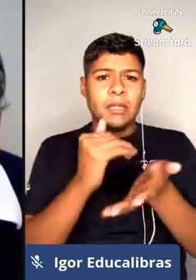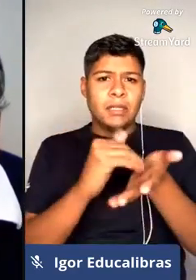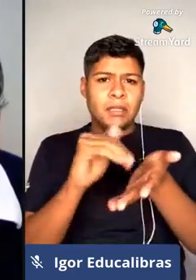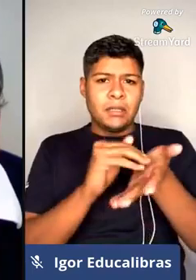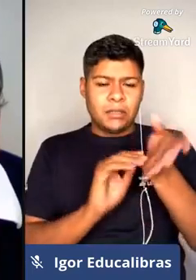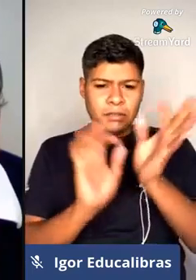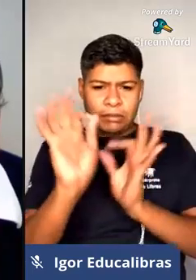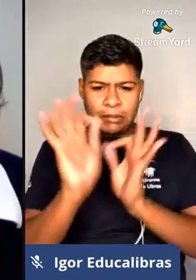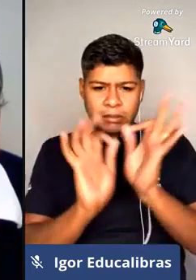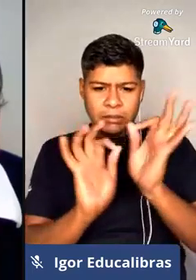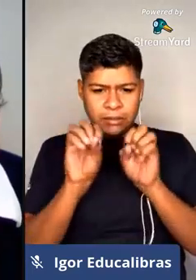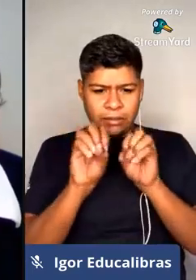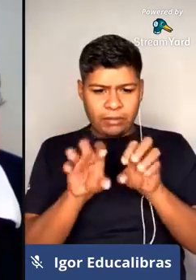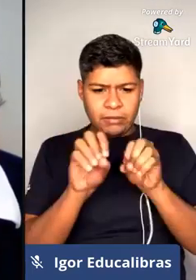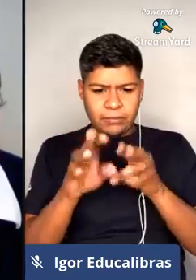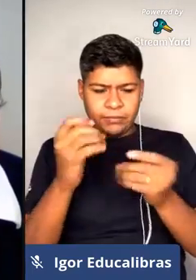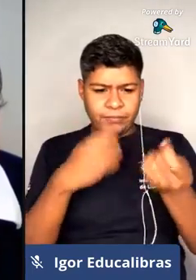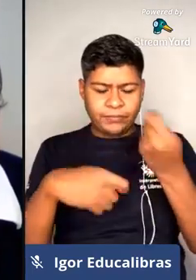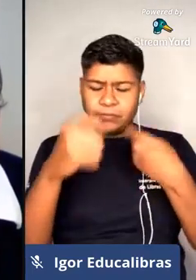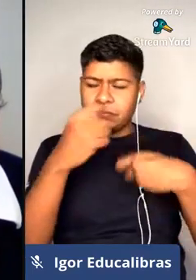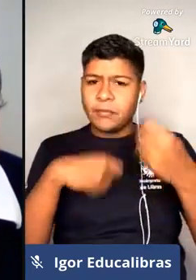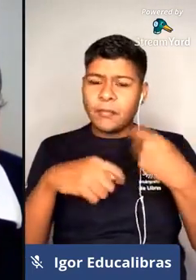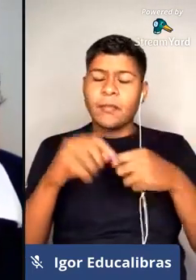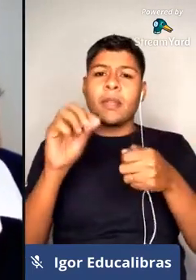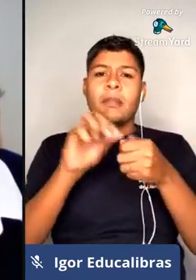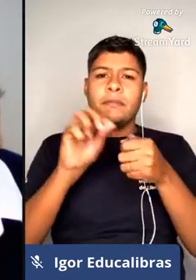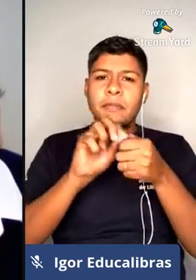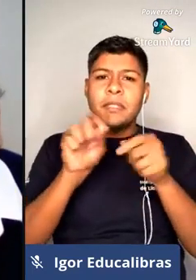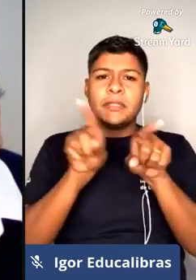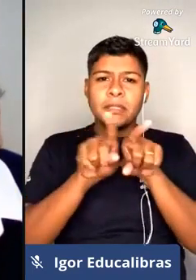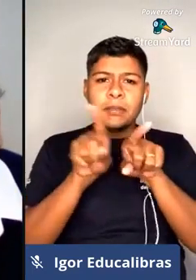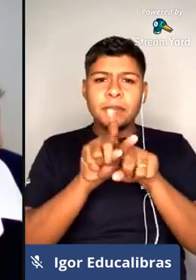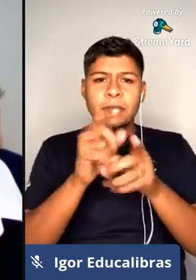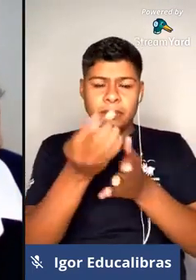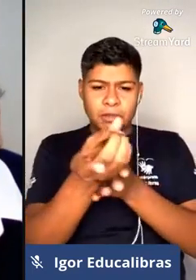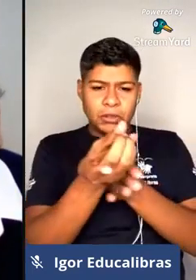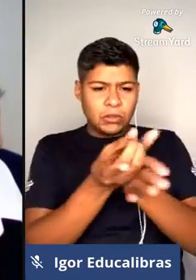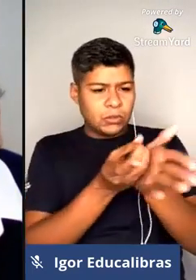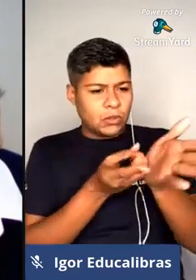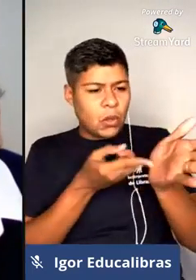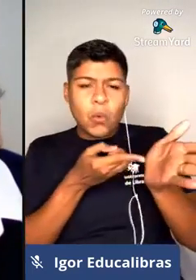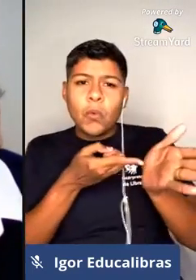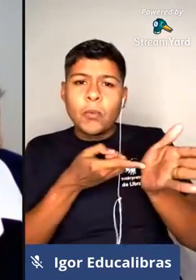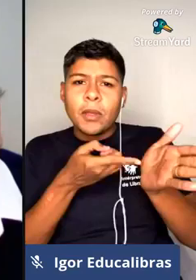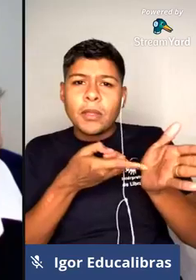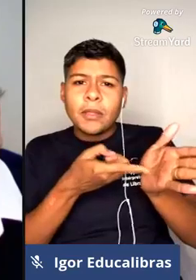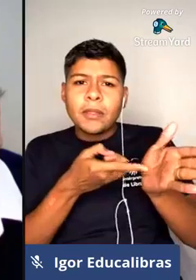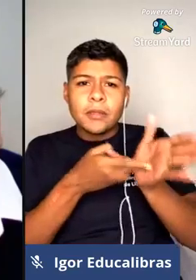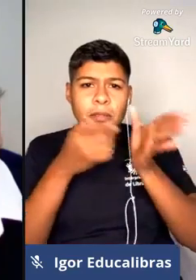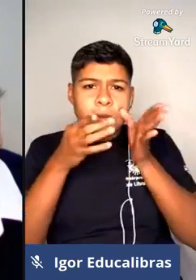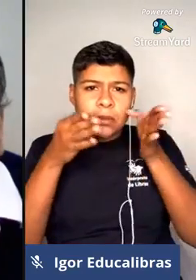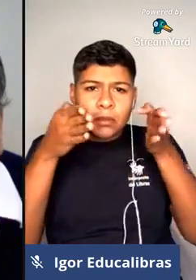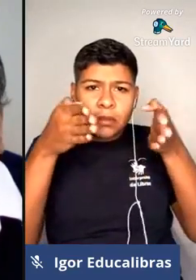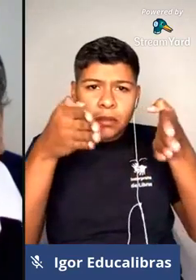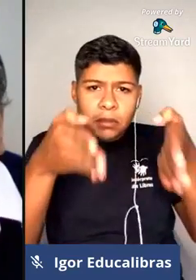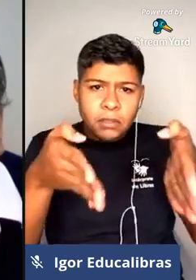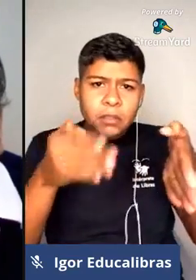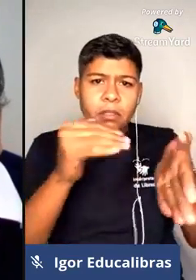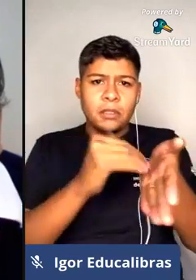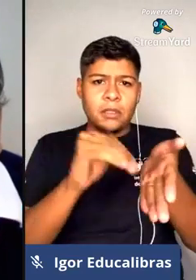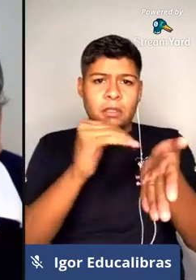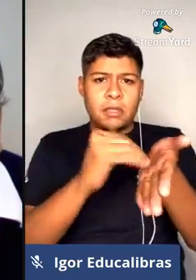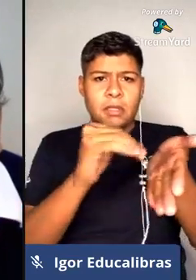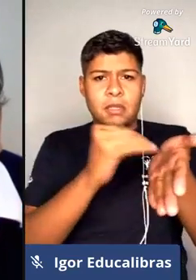na educação, foi na administração do Belisário. Fizemos um documento até premiado, nós não ganhamos prêmio na Secretaria, mas